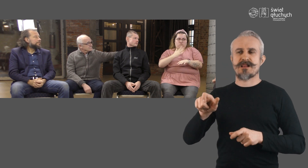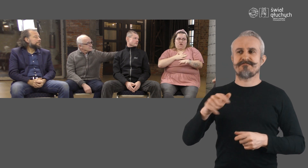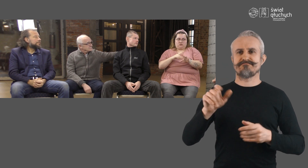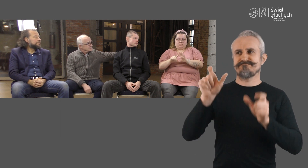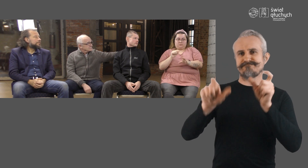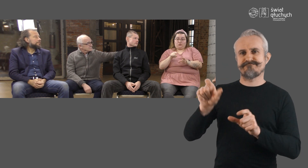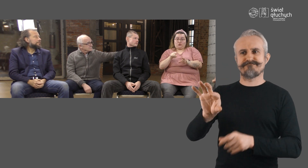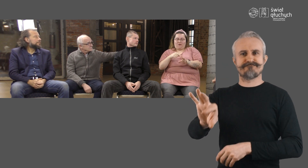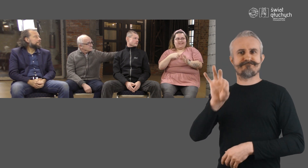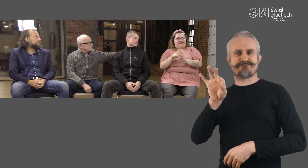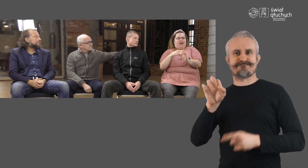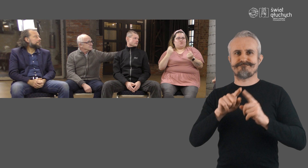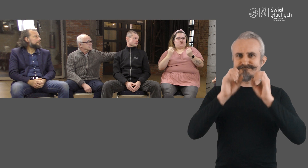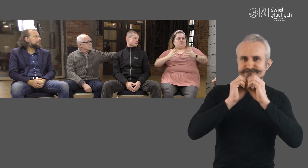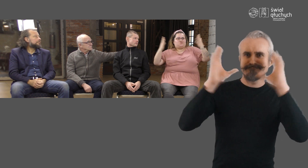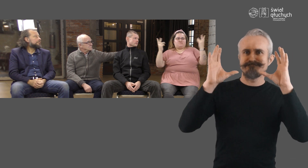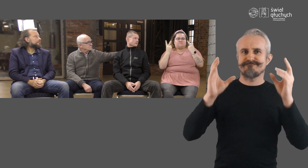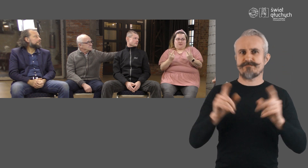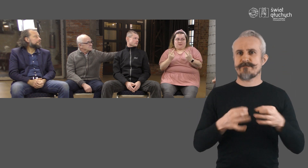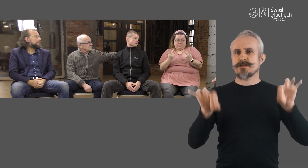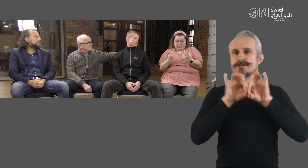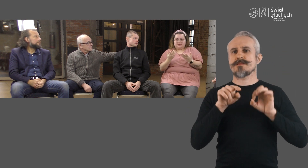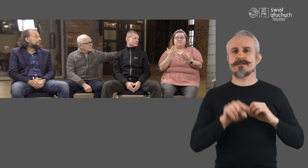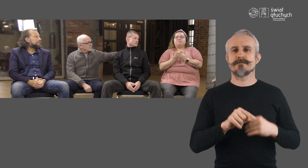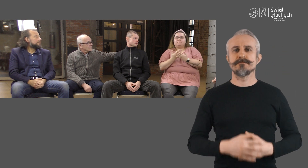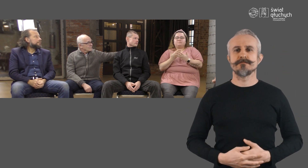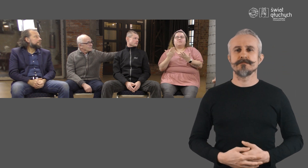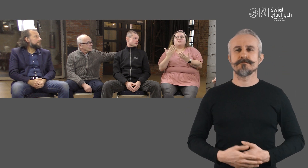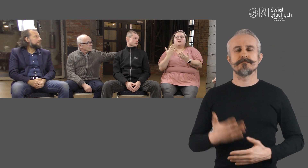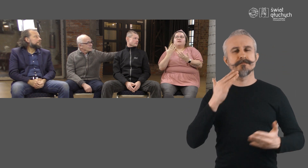Widzę, że każdy, tutaj właśnie jest taki popularny, że każdy ma wybór.